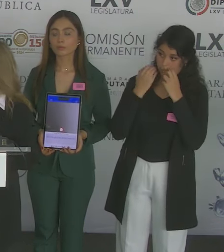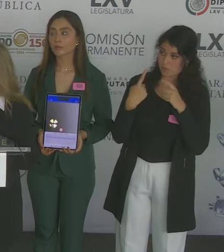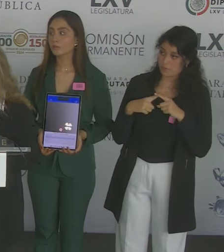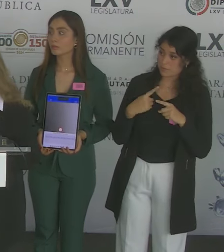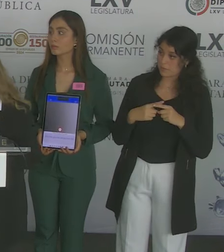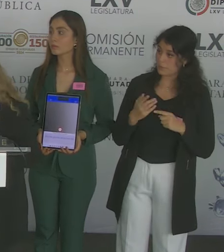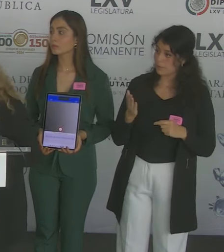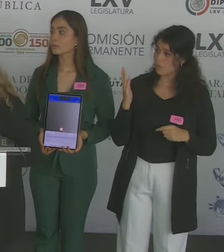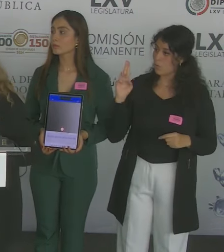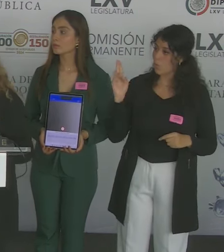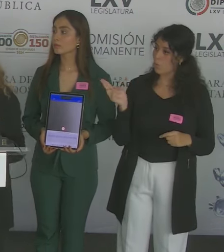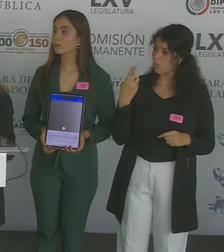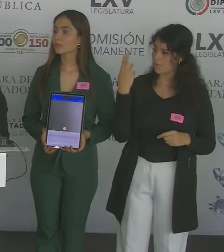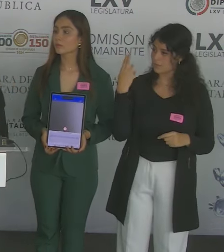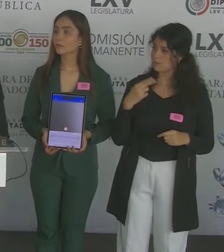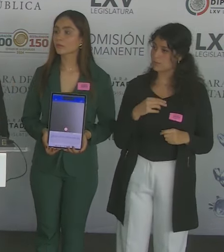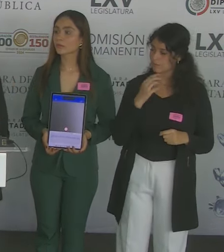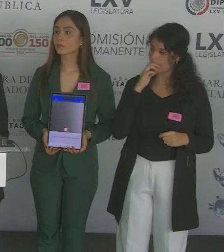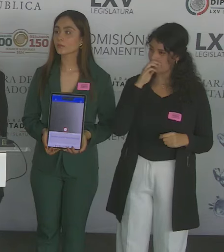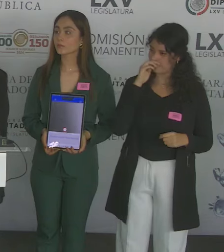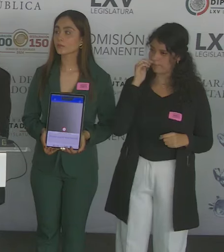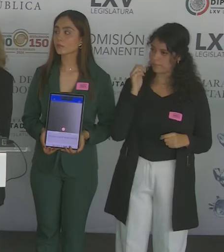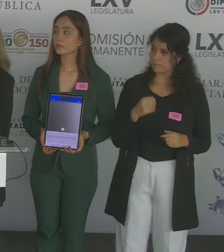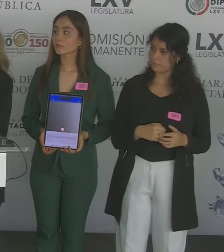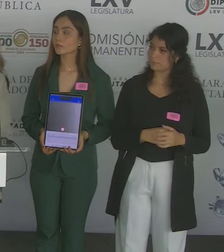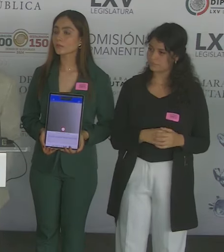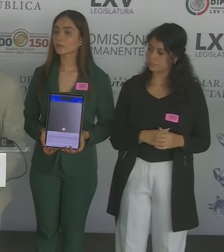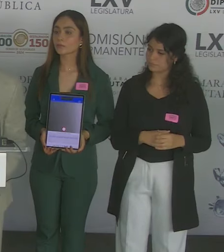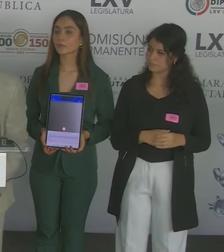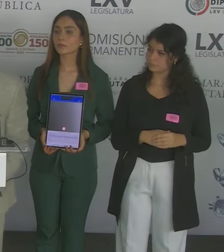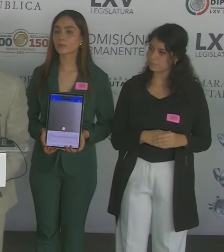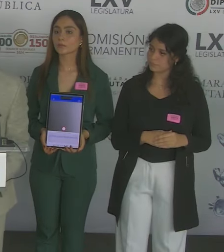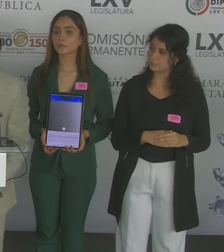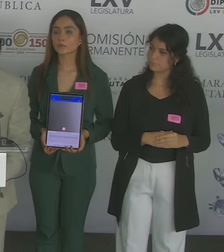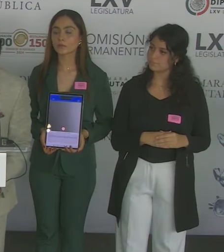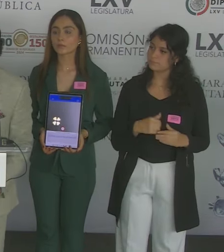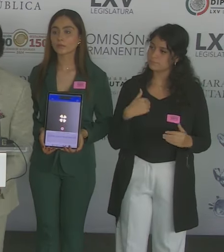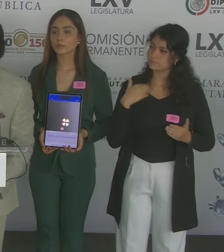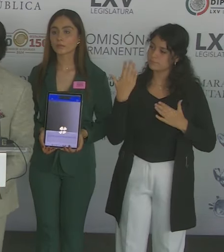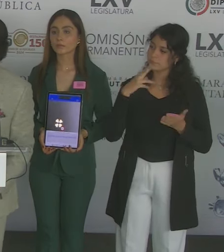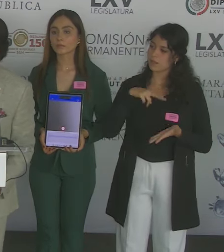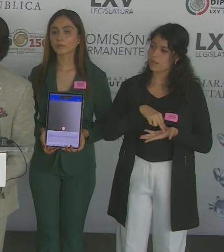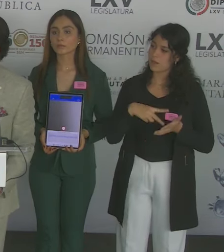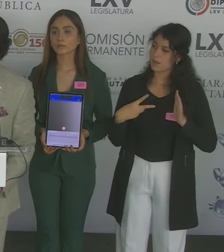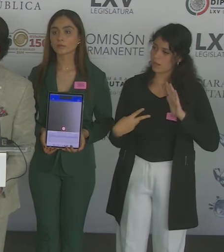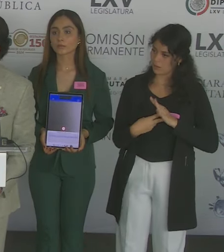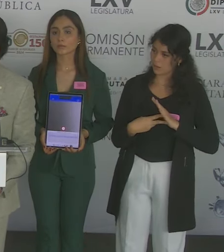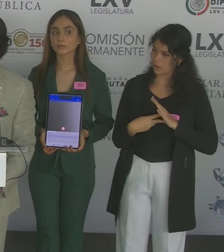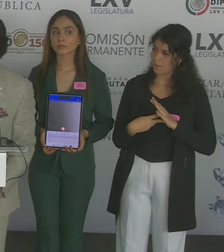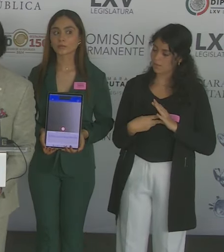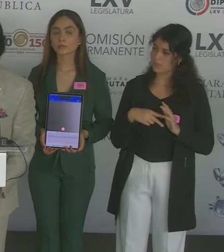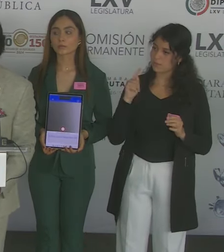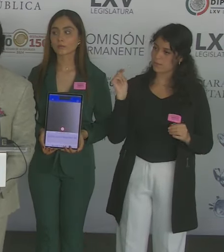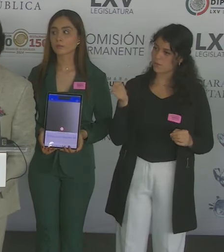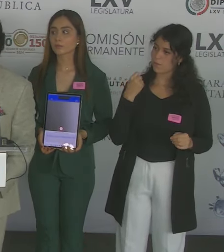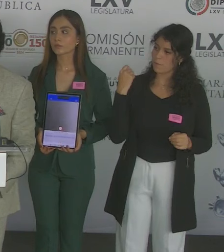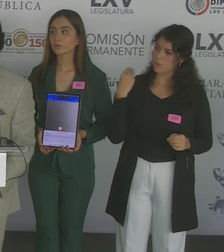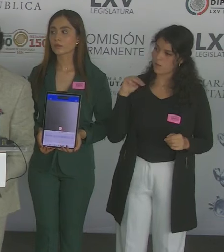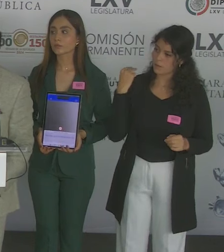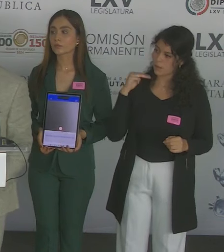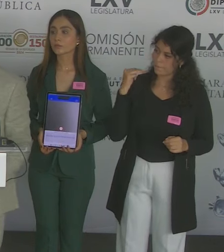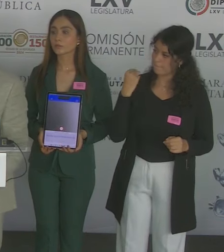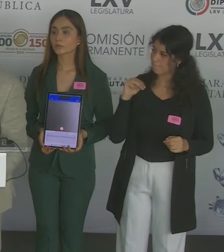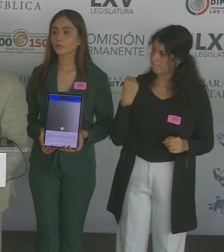universidades vienen por favor Somos estudiantes de ingeniería mecatrónica en el Instituto Tecnológico de